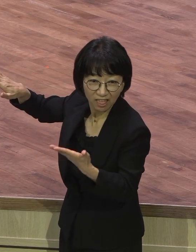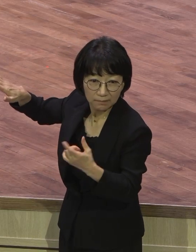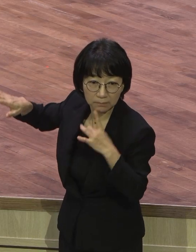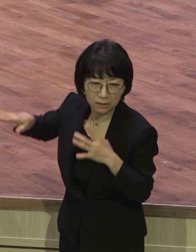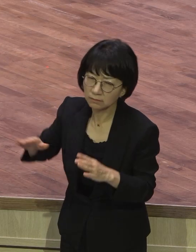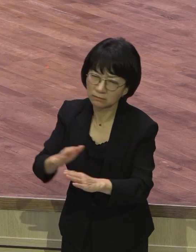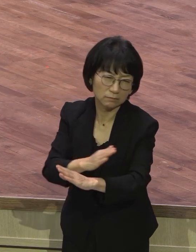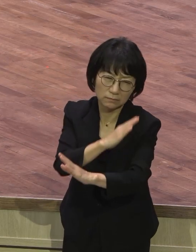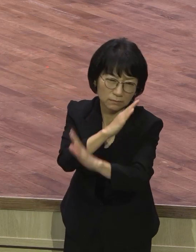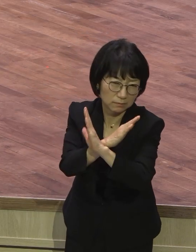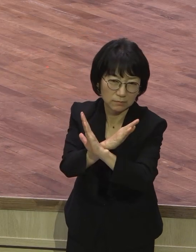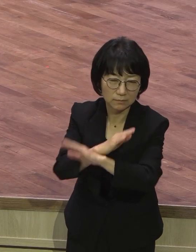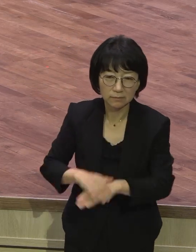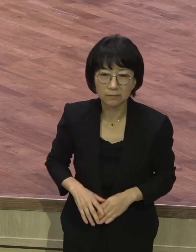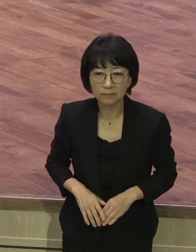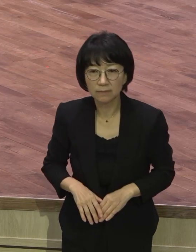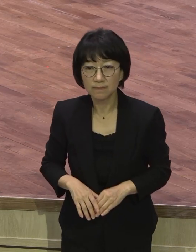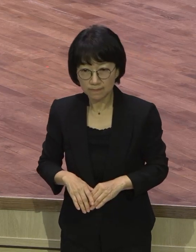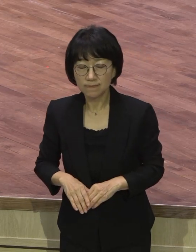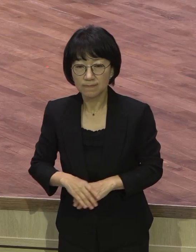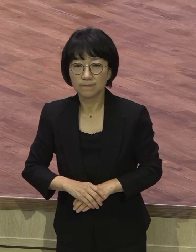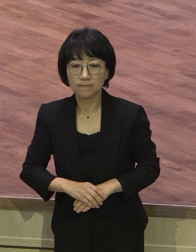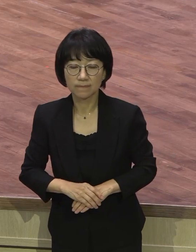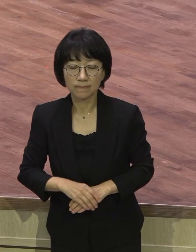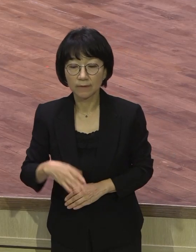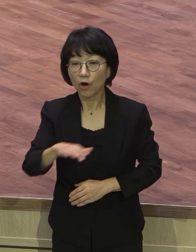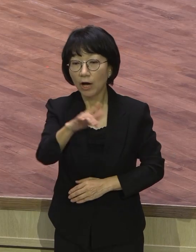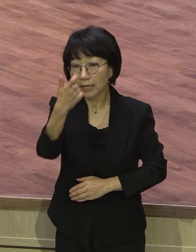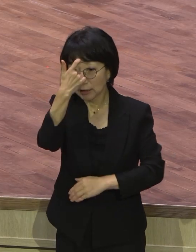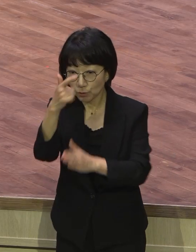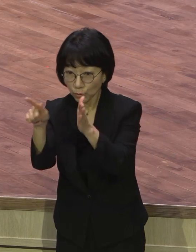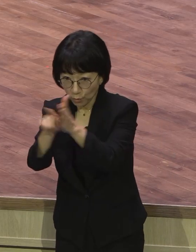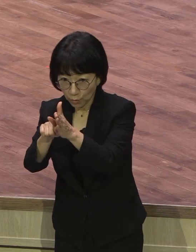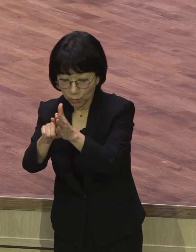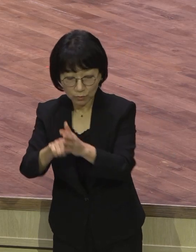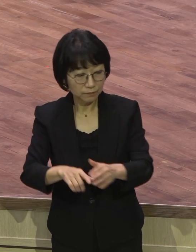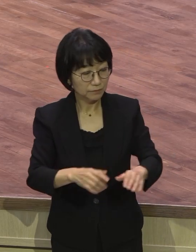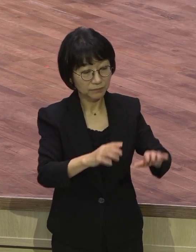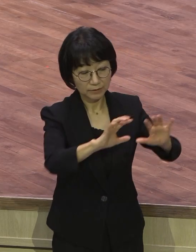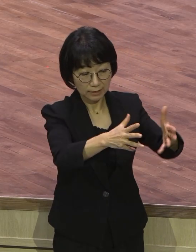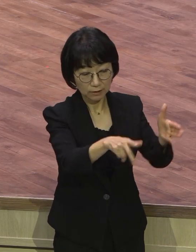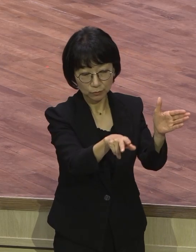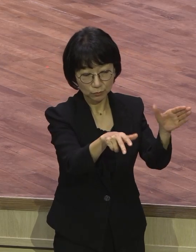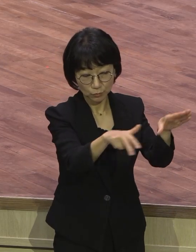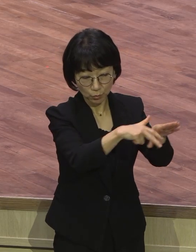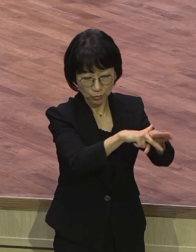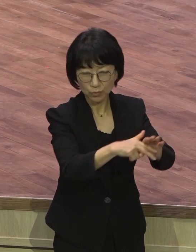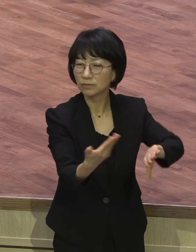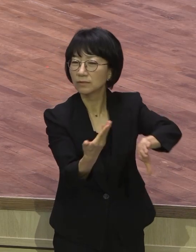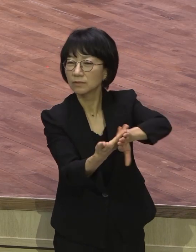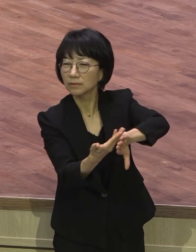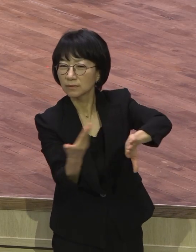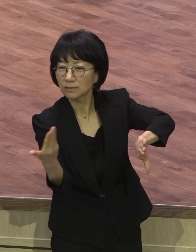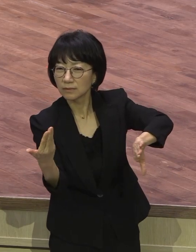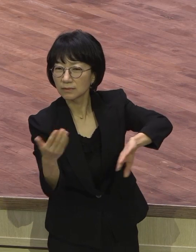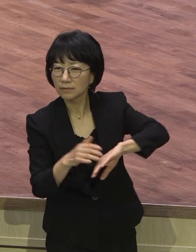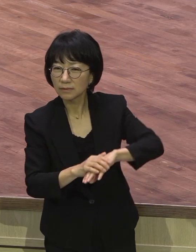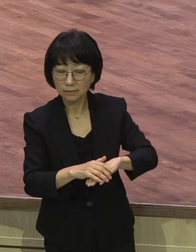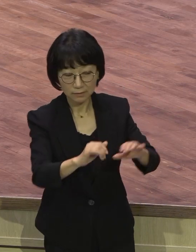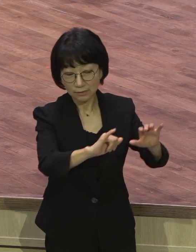기독교는요 세상 종교와 극명하게 다른 점이 있습니다 세상